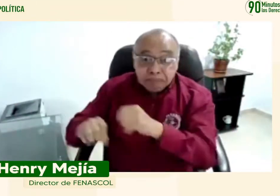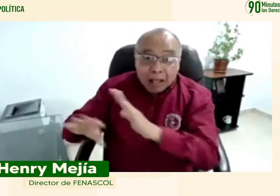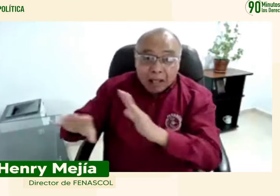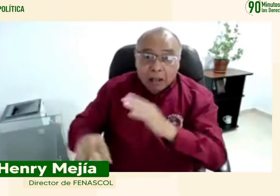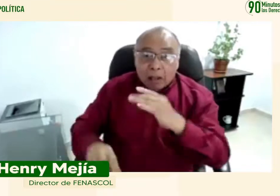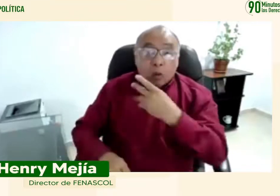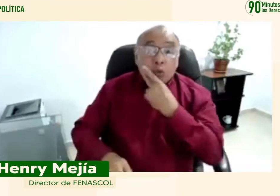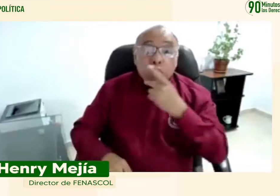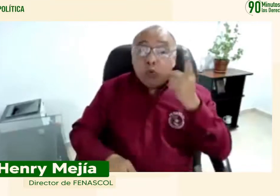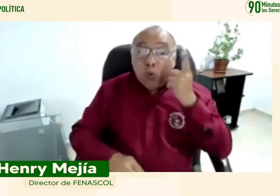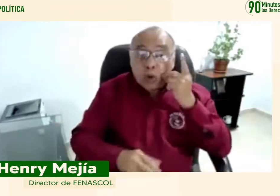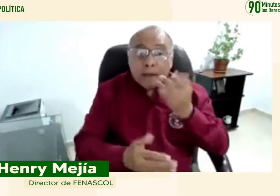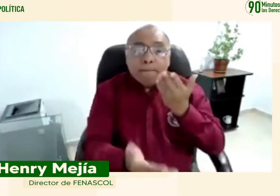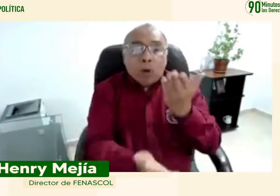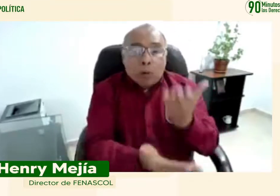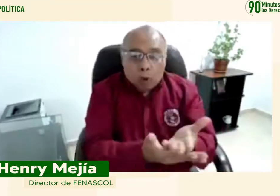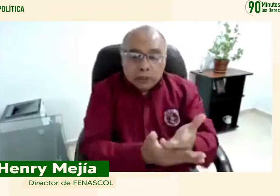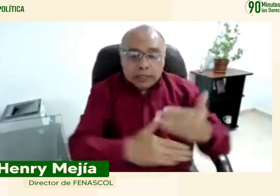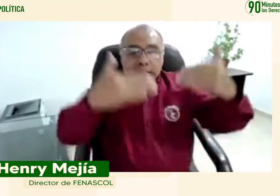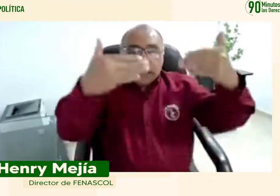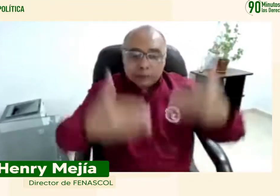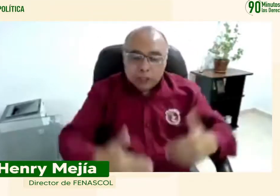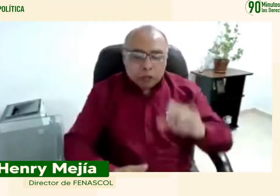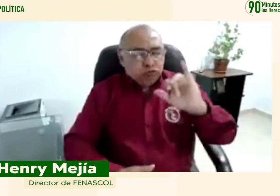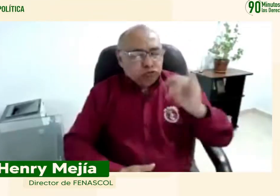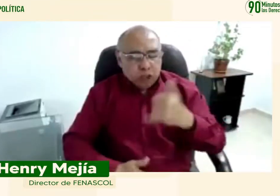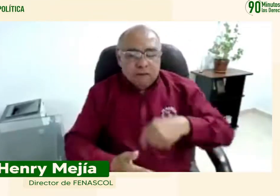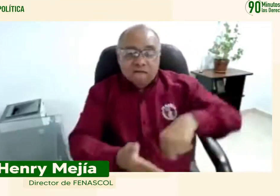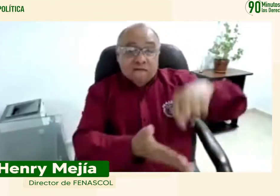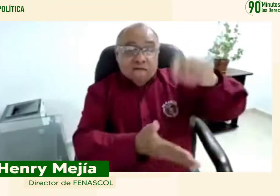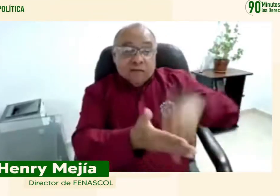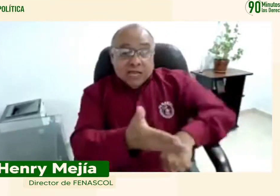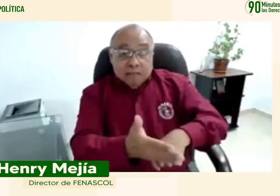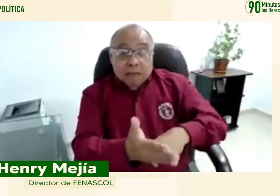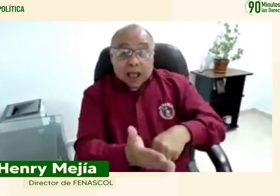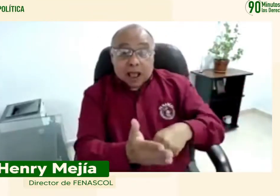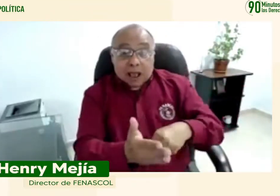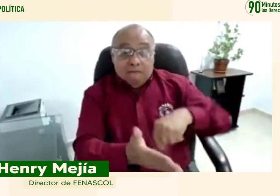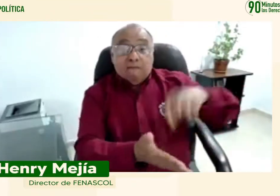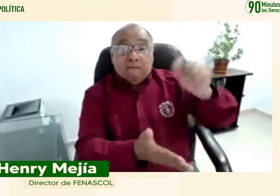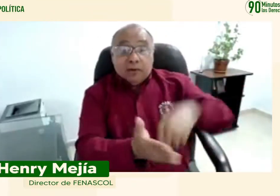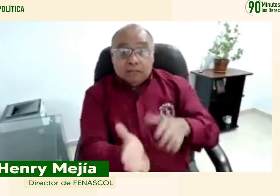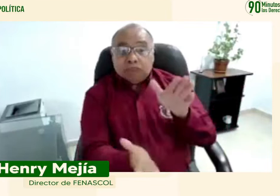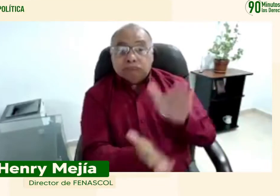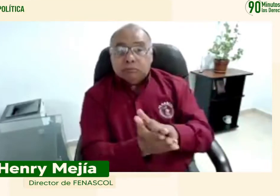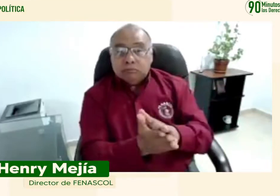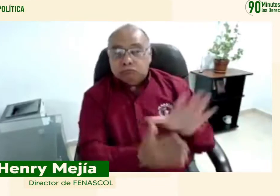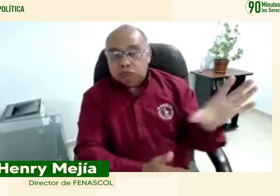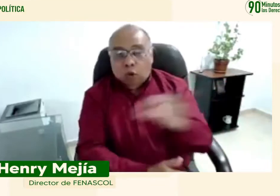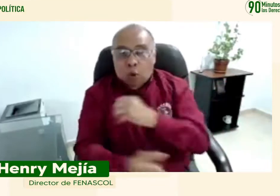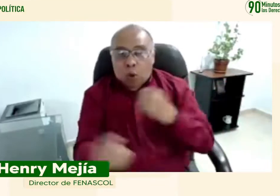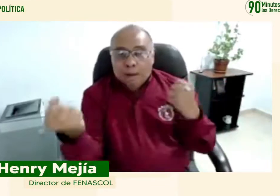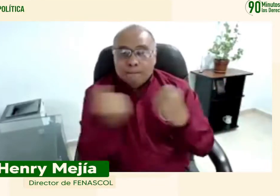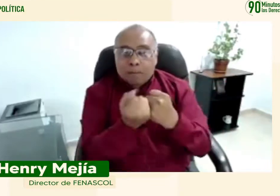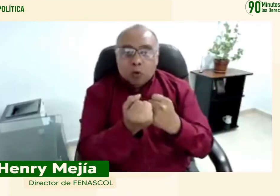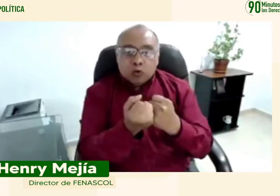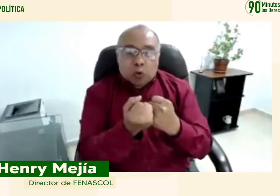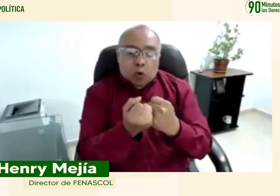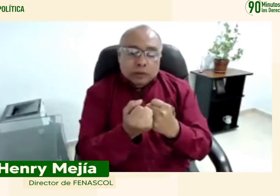podemos tener este acercamiento con duke si podemos tener este acercamiento finalmente se logra también queda afirmado